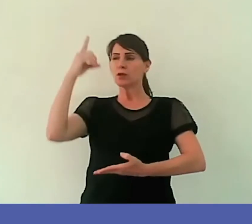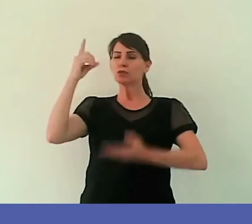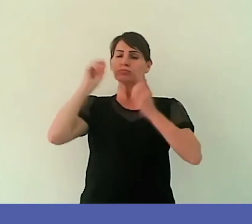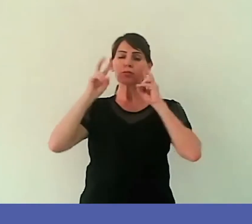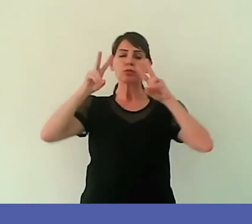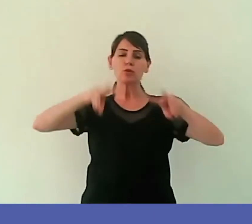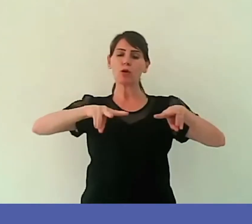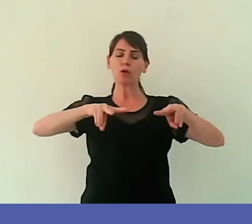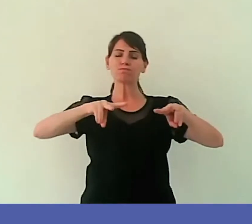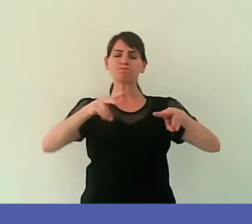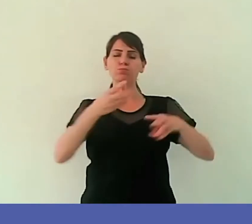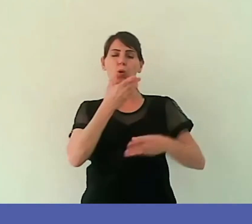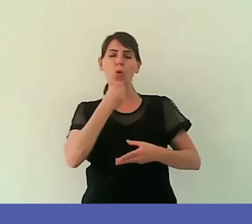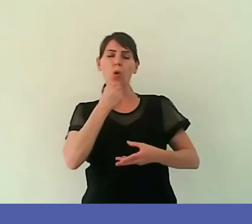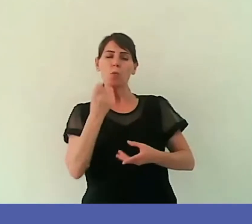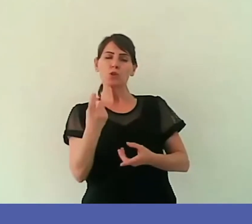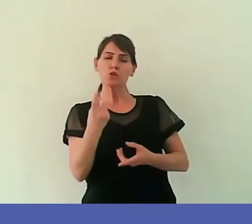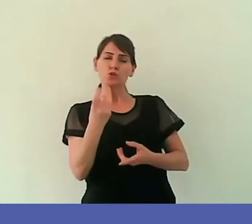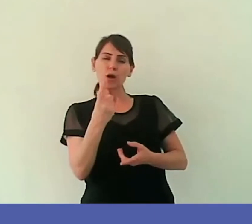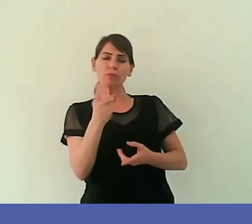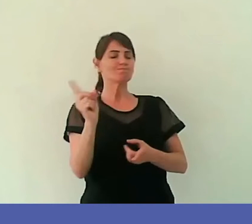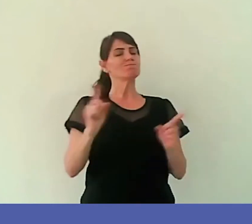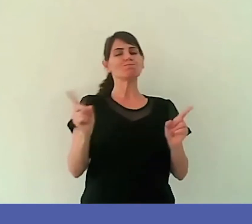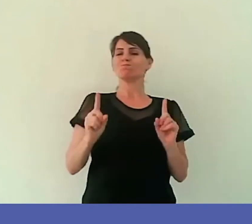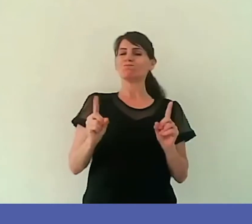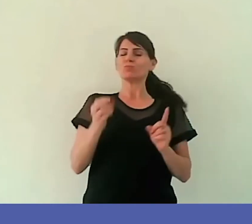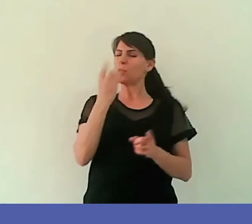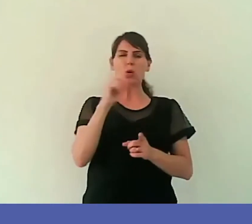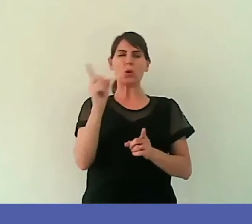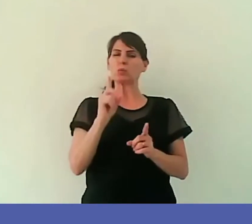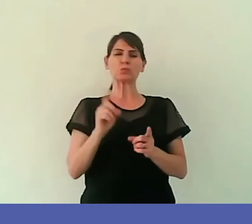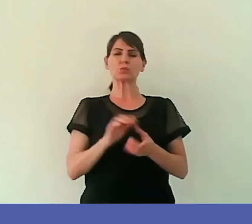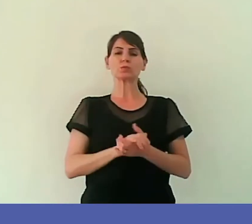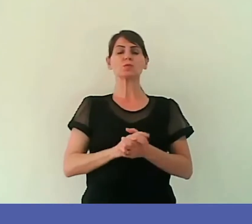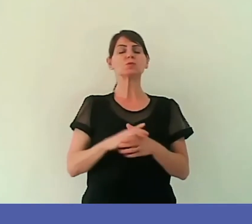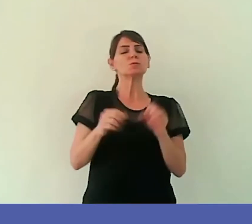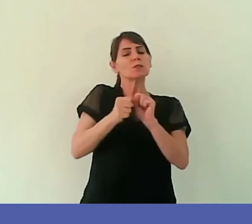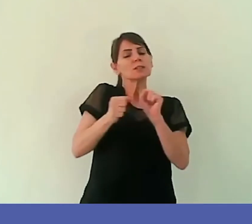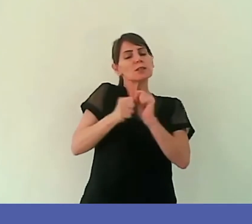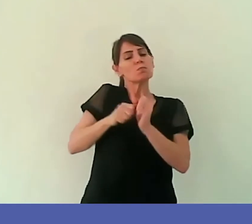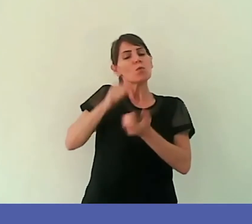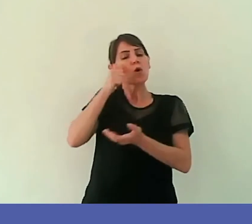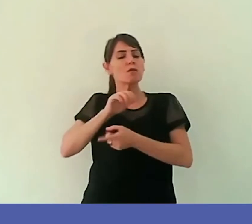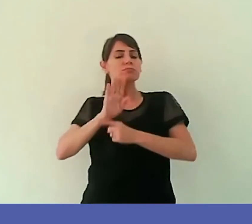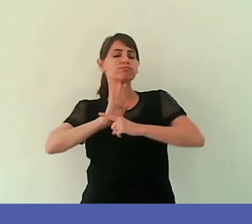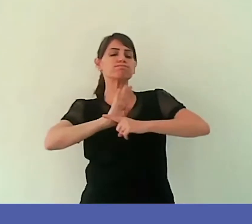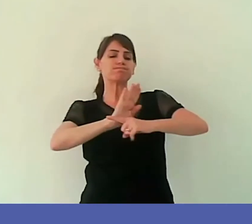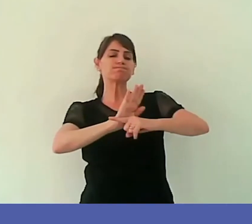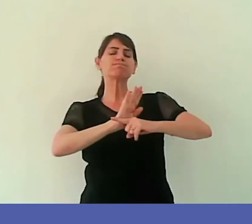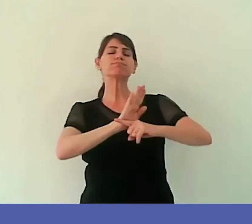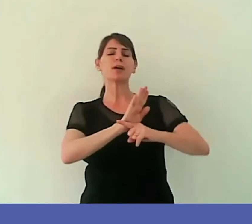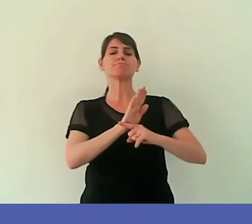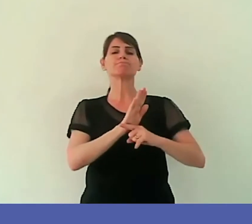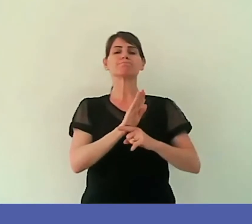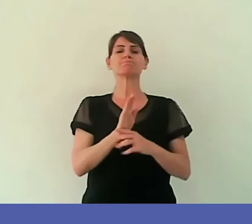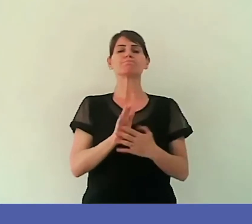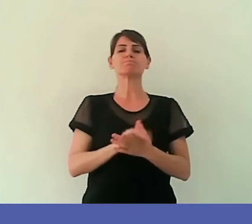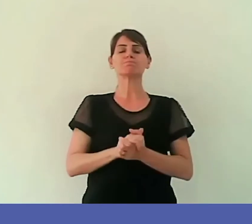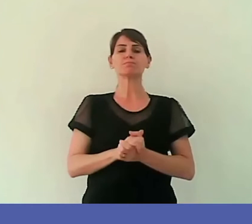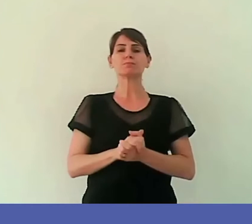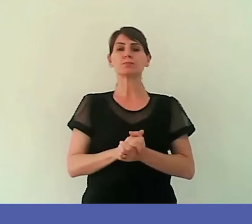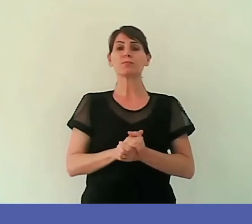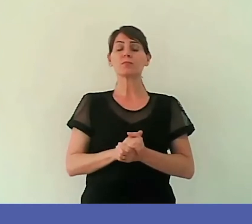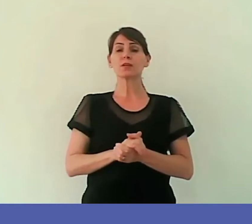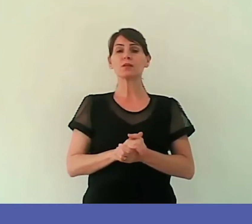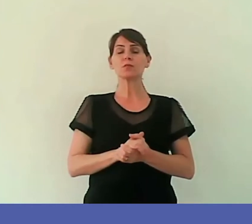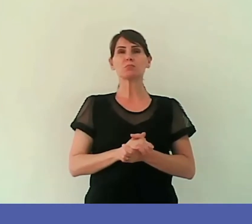homem esteja só. Eu vou fazer a ele uma auxiliadora que lhe seja idônea, né? Ou na King